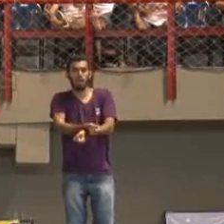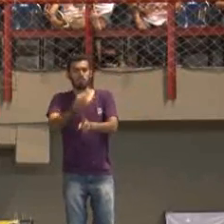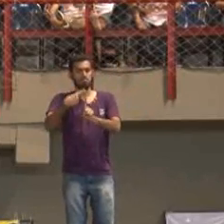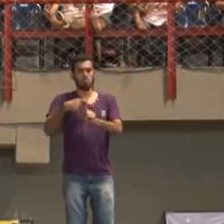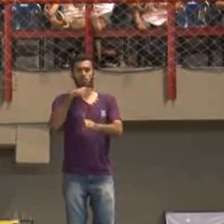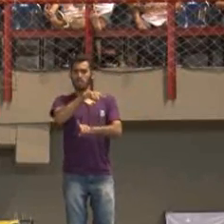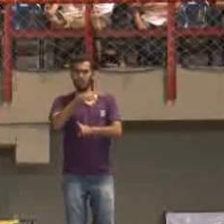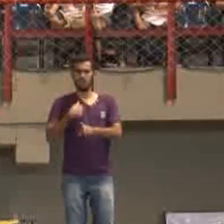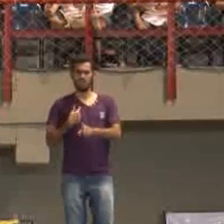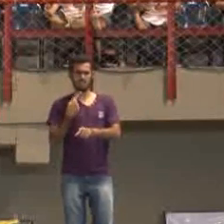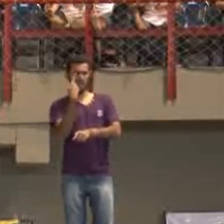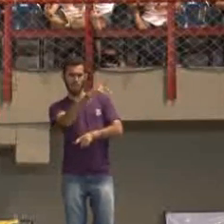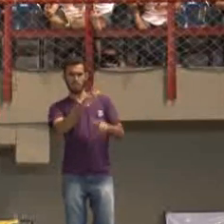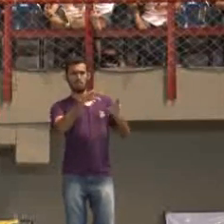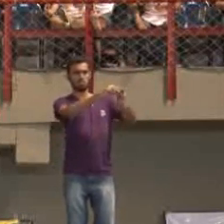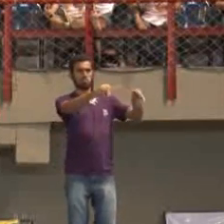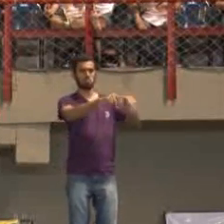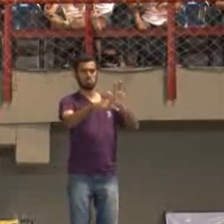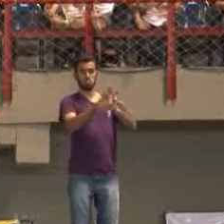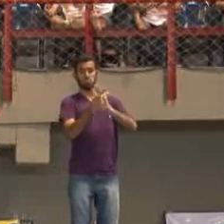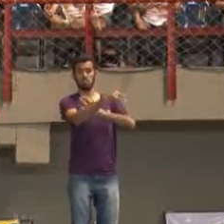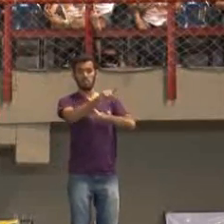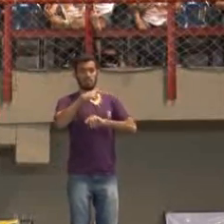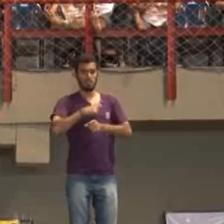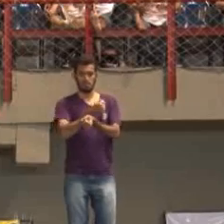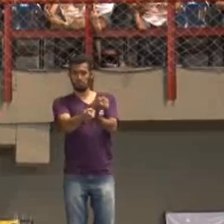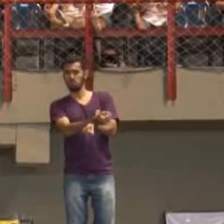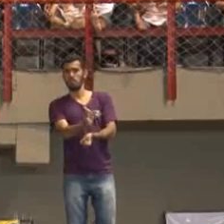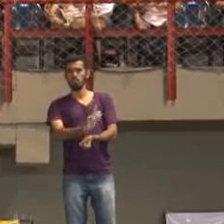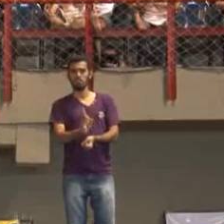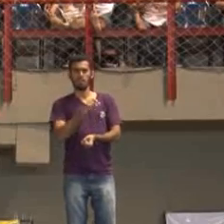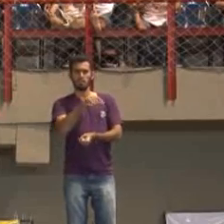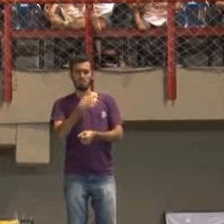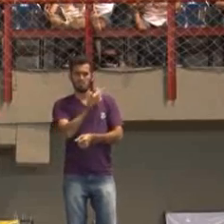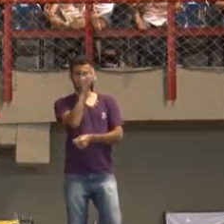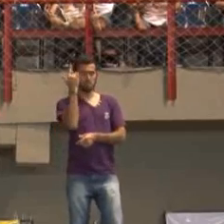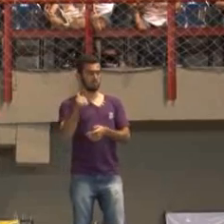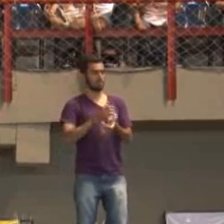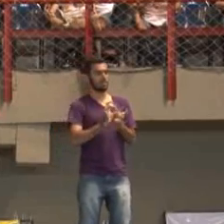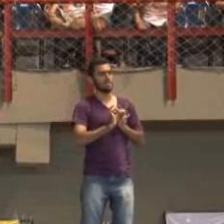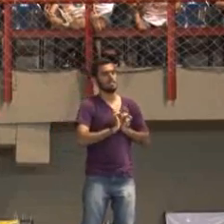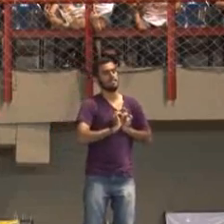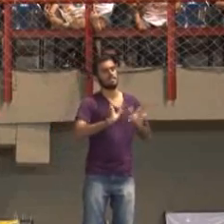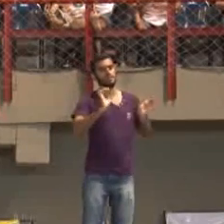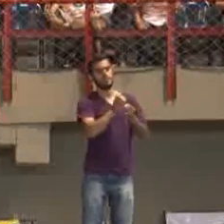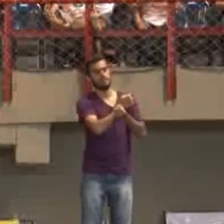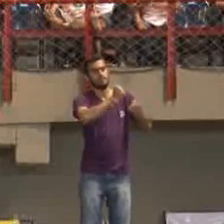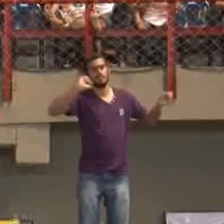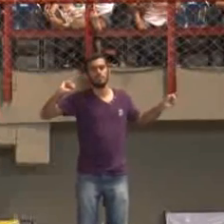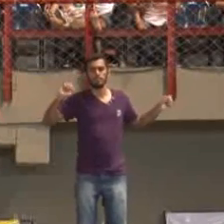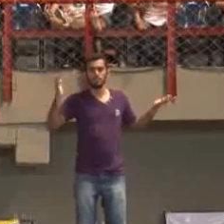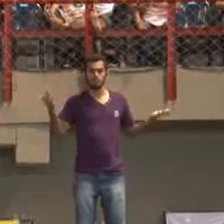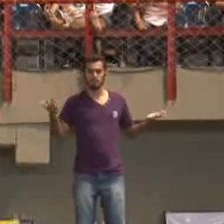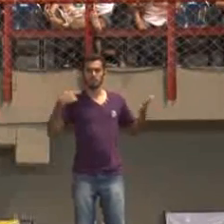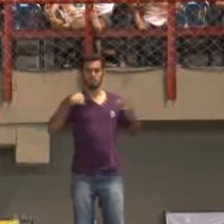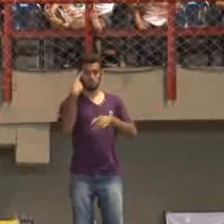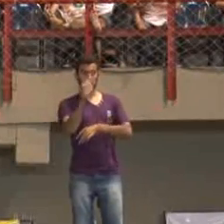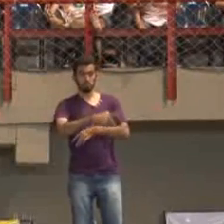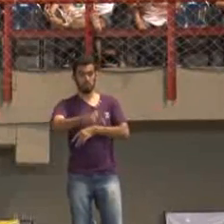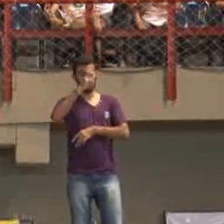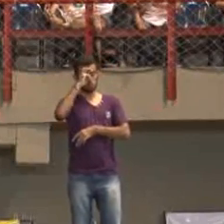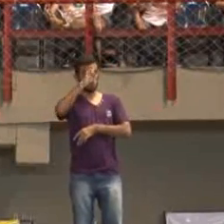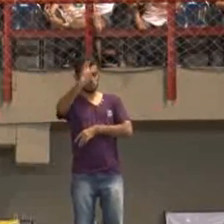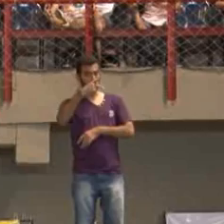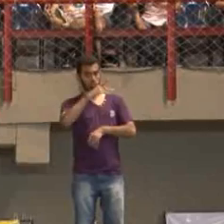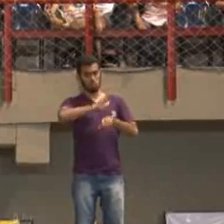Na terra deles, eles eram sujeitos da sua terra, livres, com sua cultura, com seus